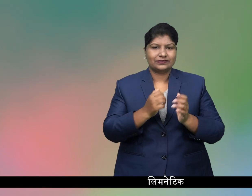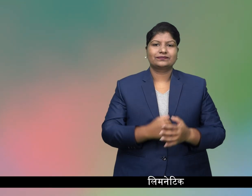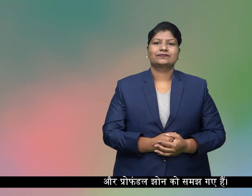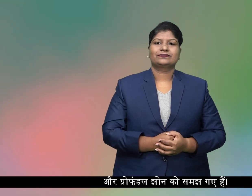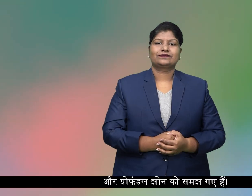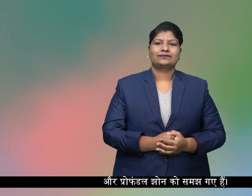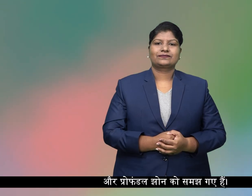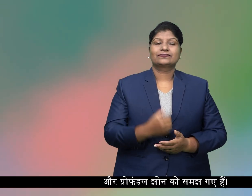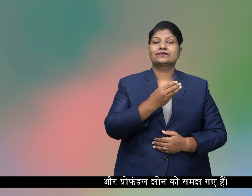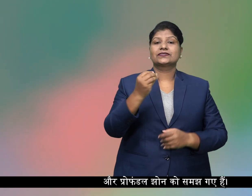और